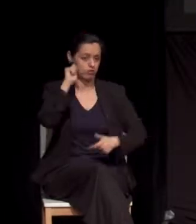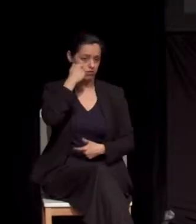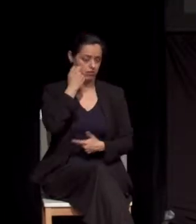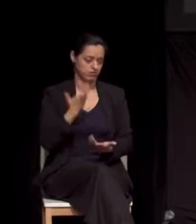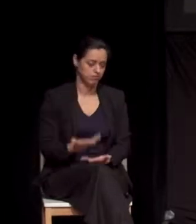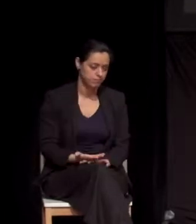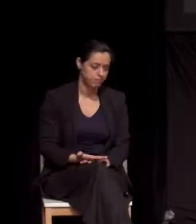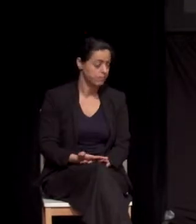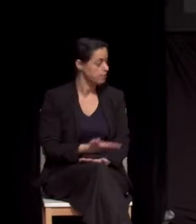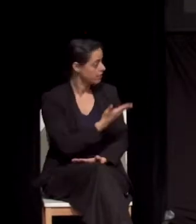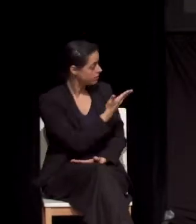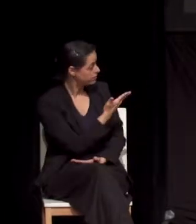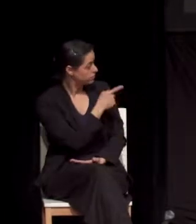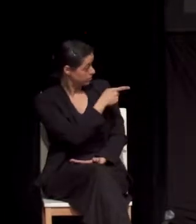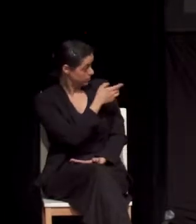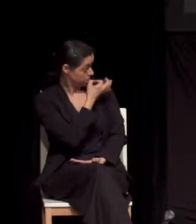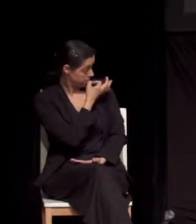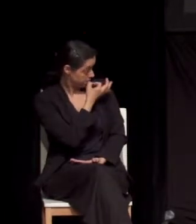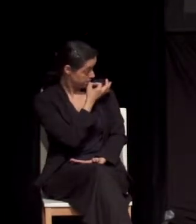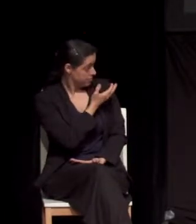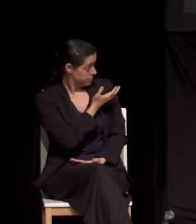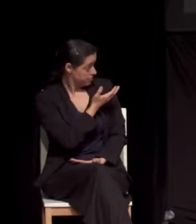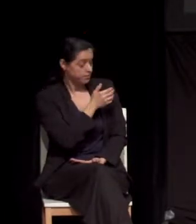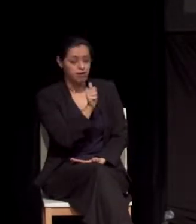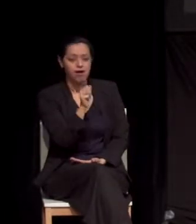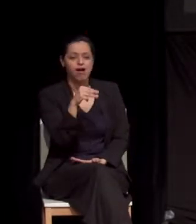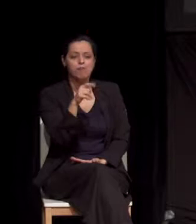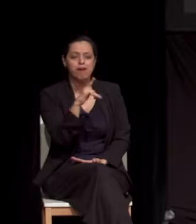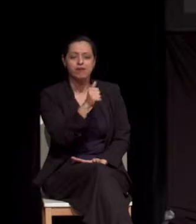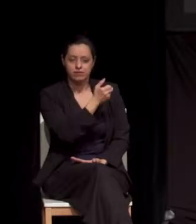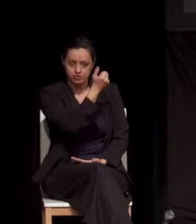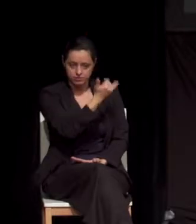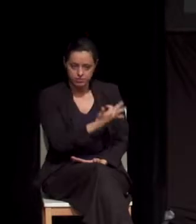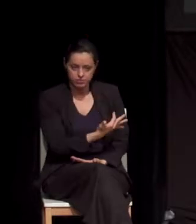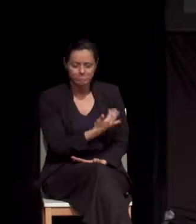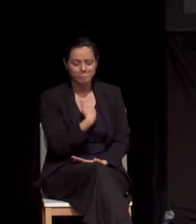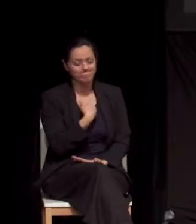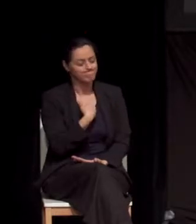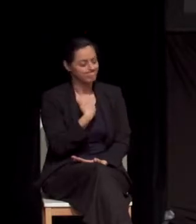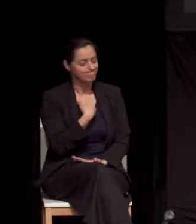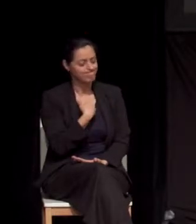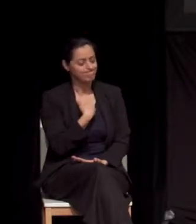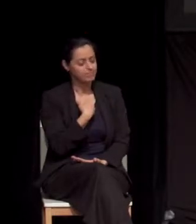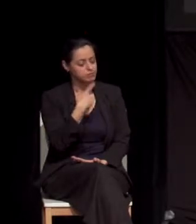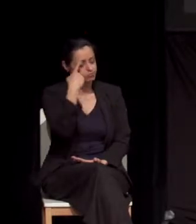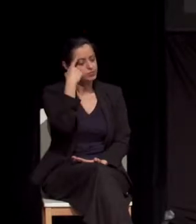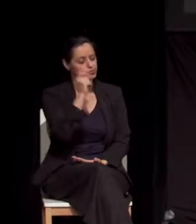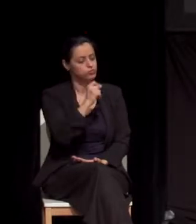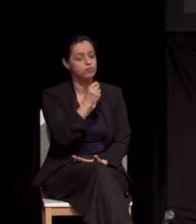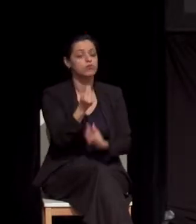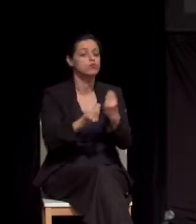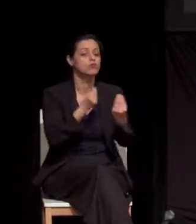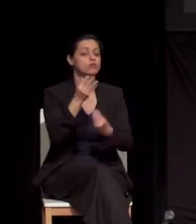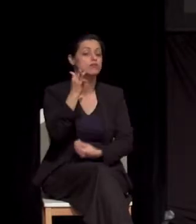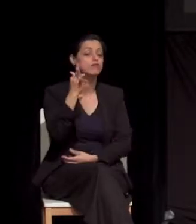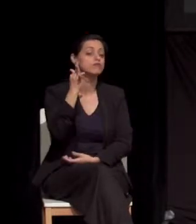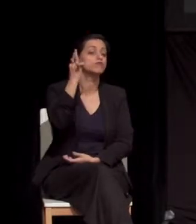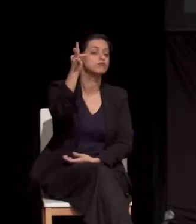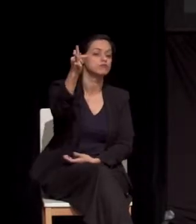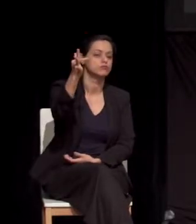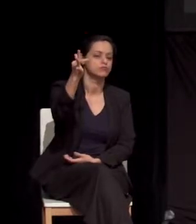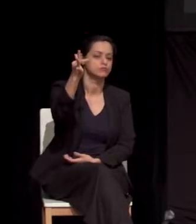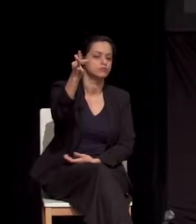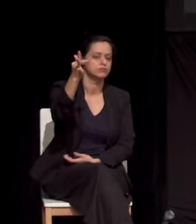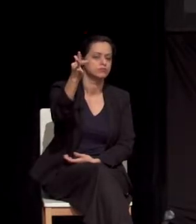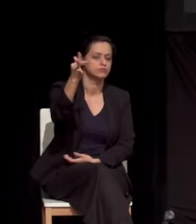isso que você colocou, Amanda, eu achei muito interessante, é falar de futuro. Nós somos o